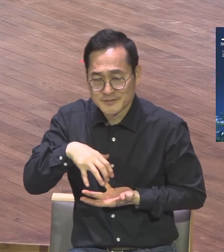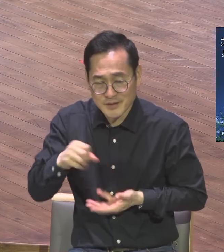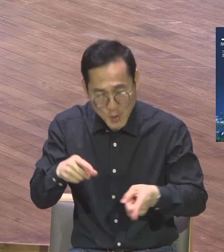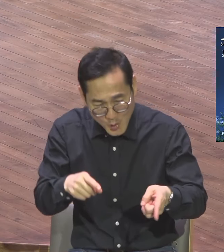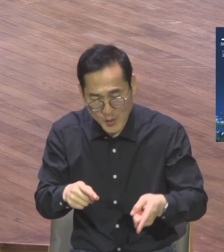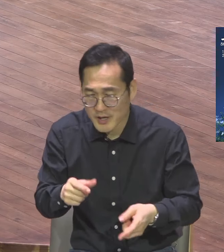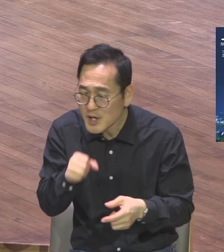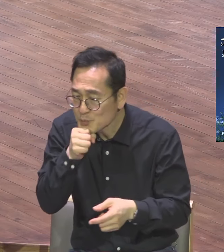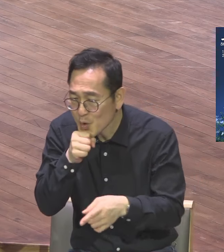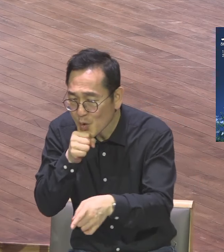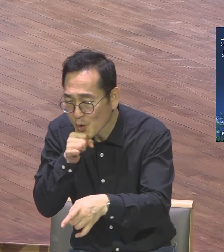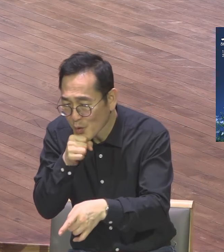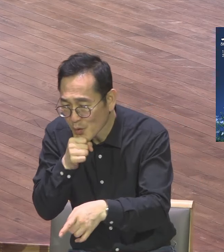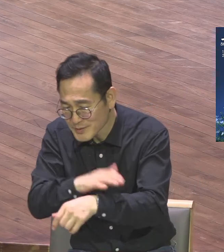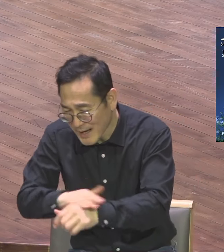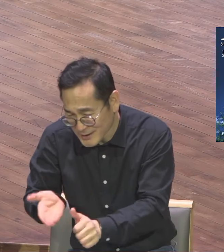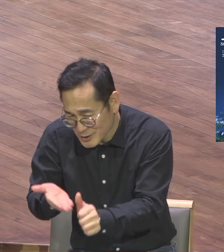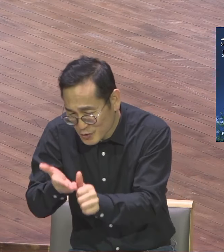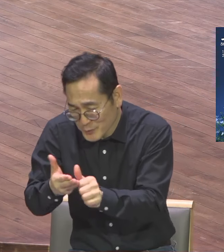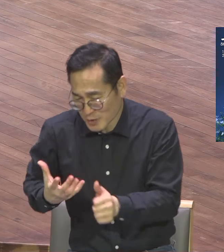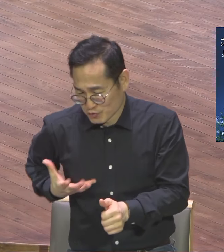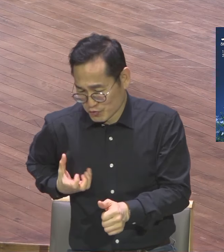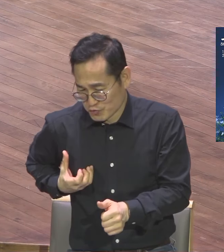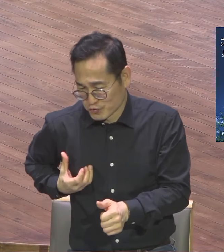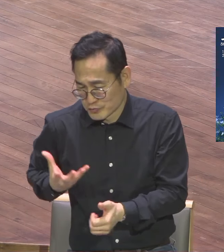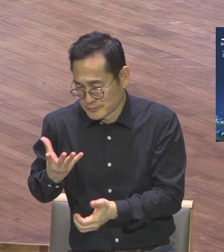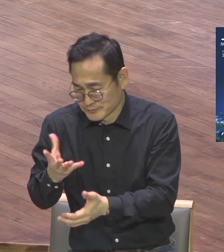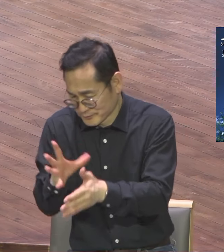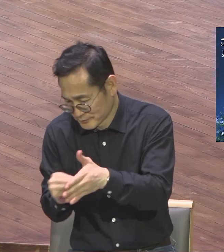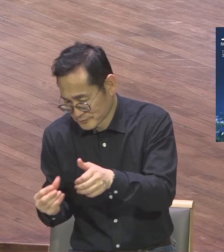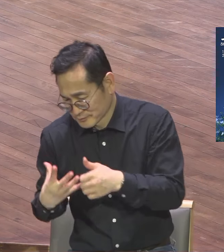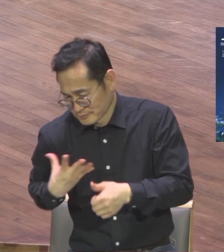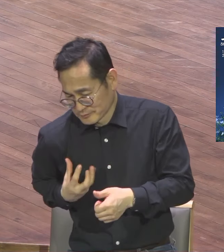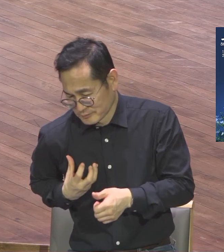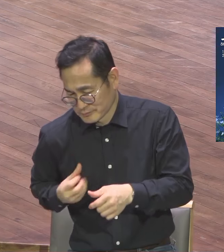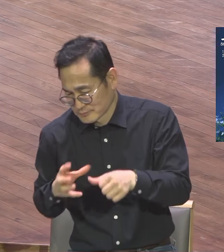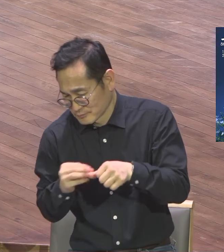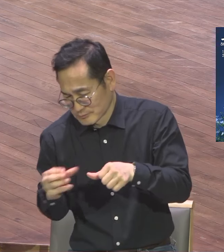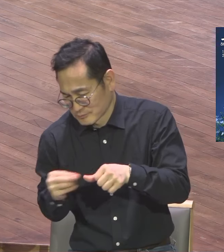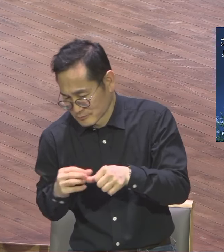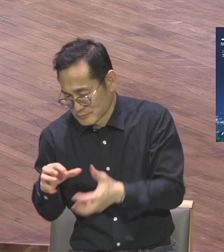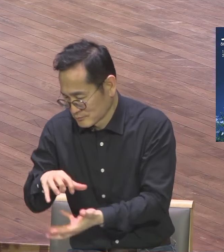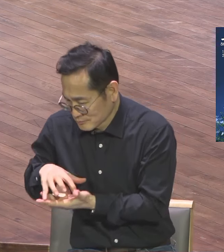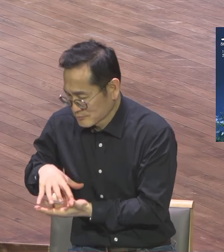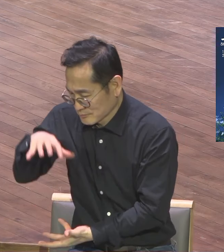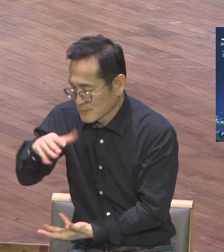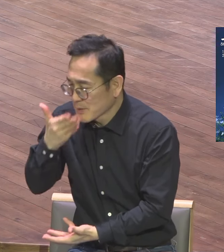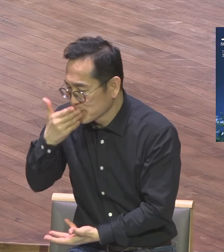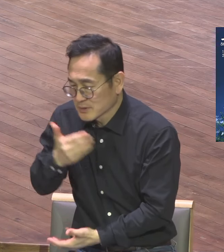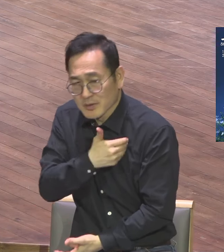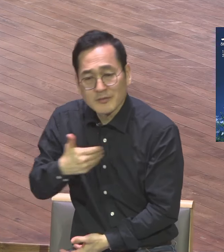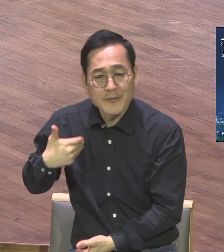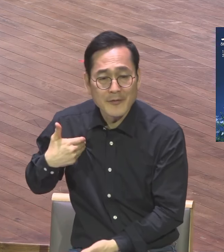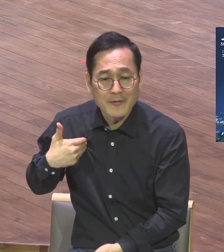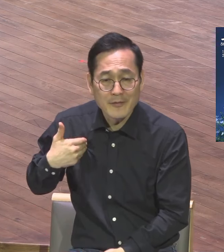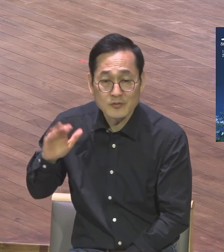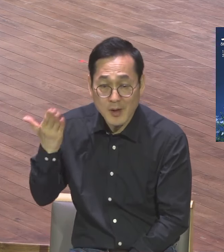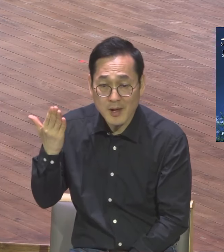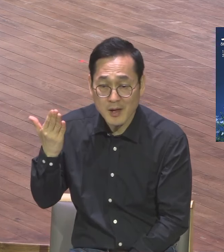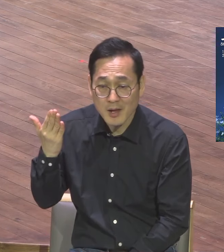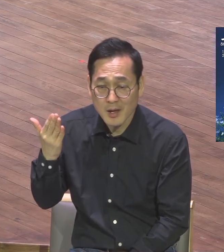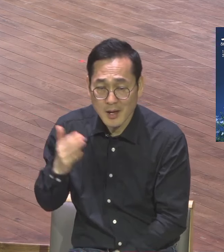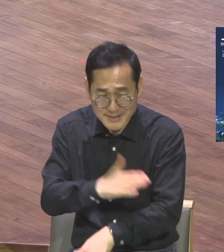음식을 공급하게 된다. 염소의 젖이 넉넉하다는 것은 삶이 풍요롭다라는 뜻입니다.